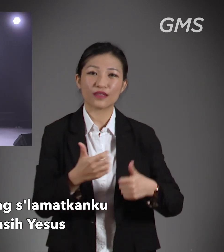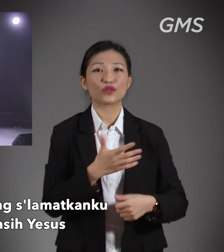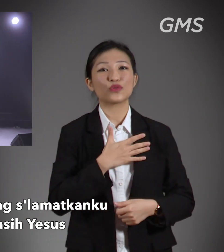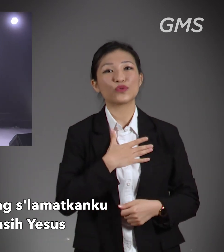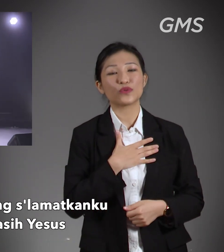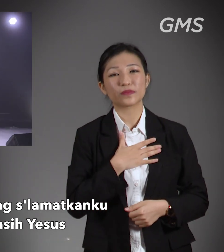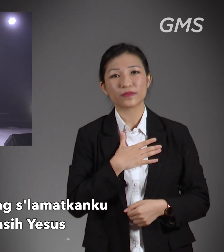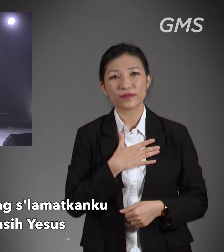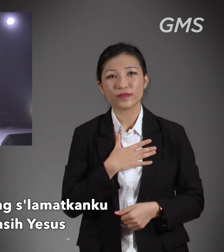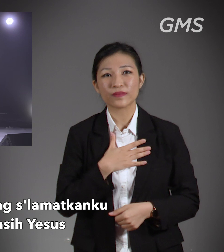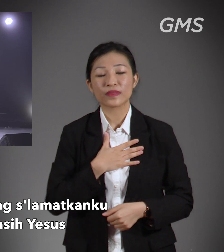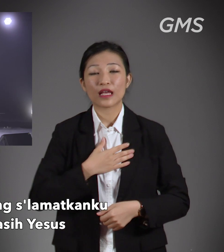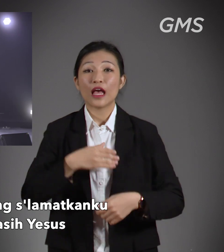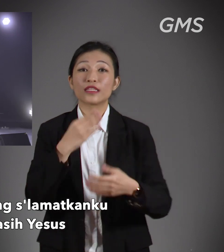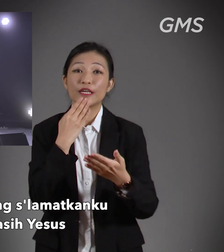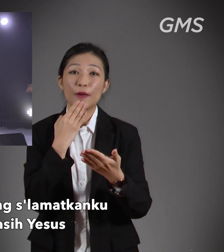selamatkanku.